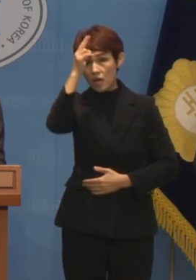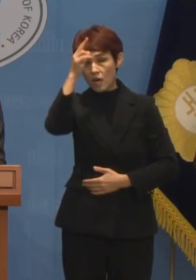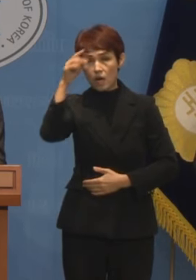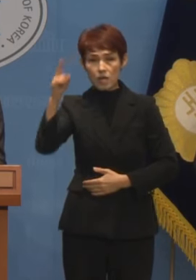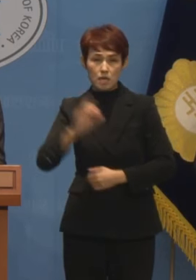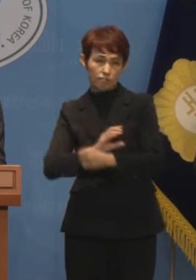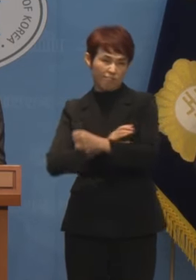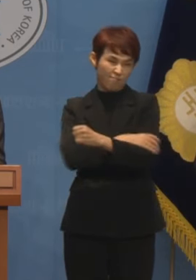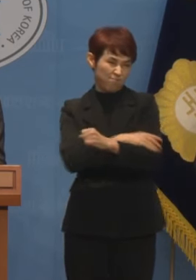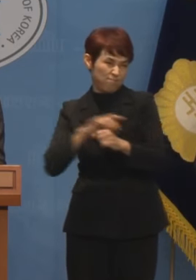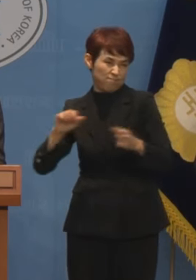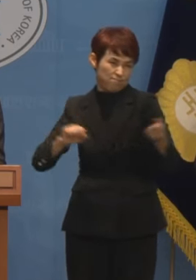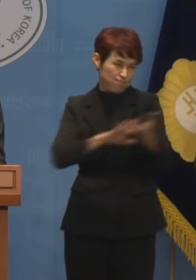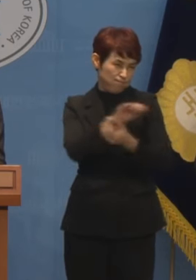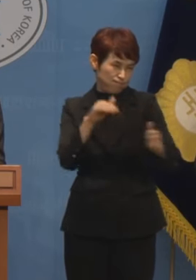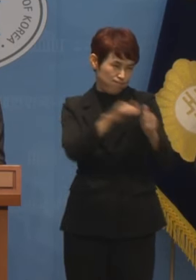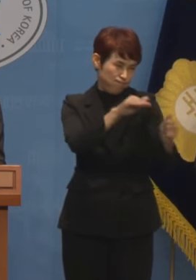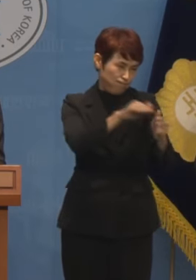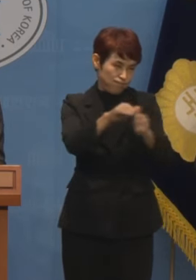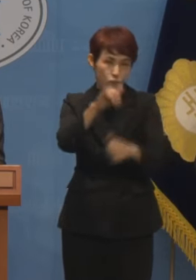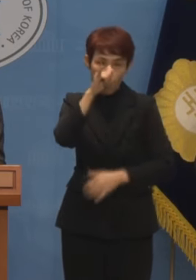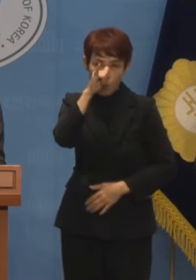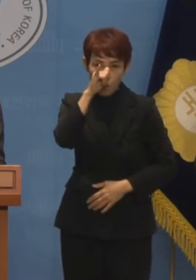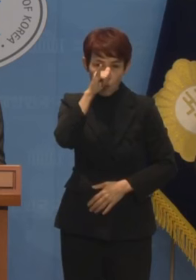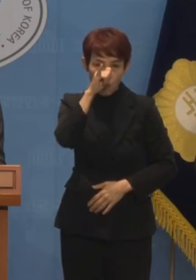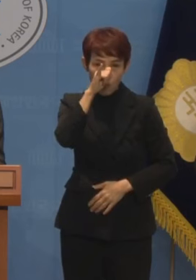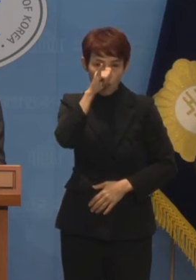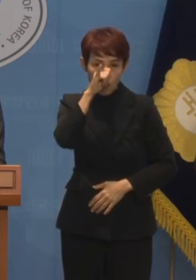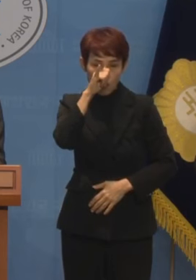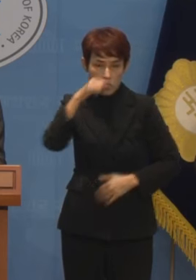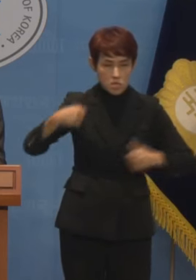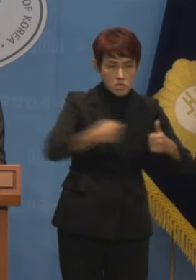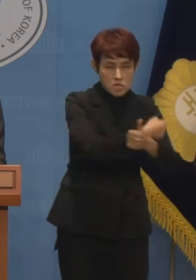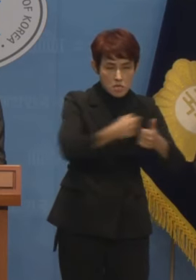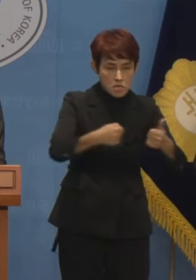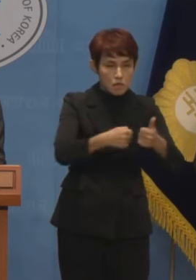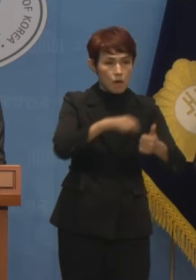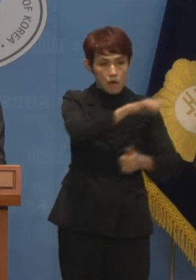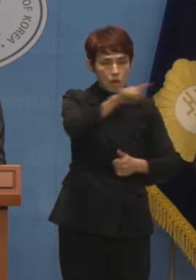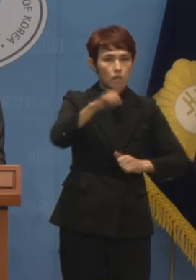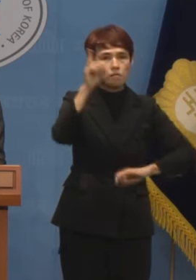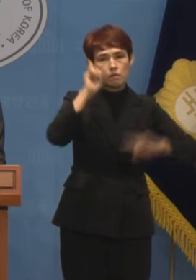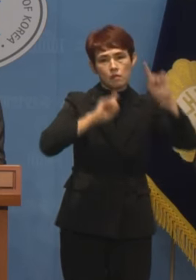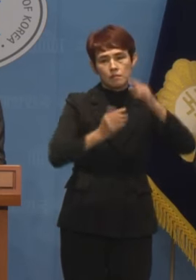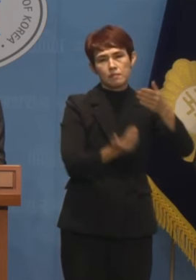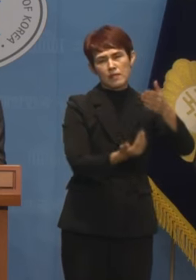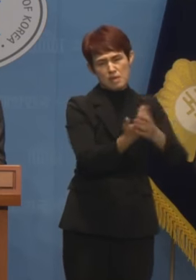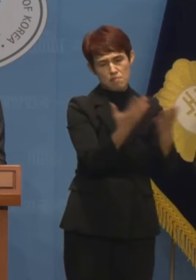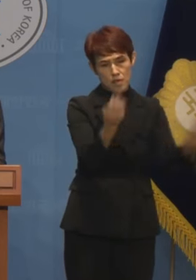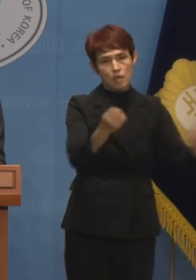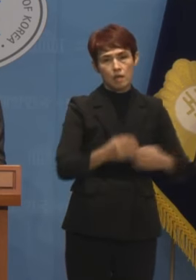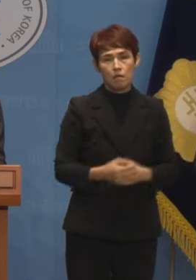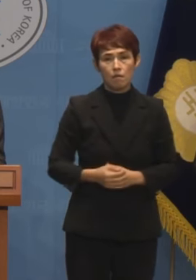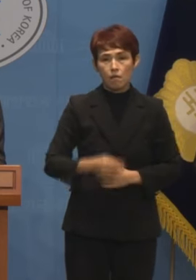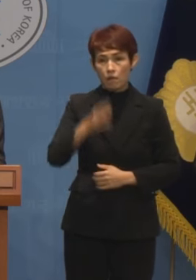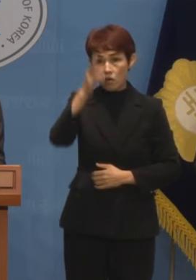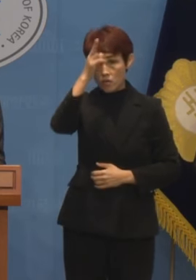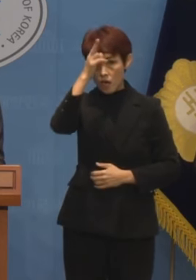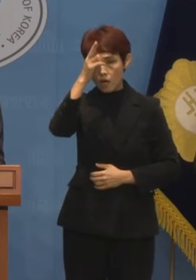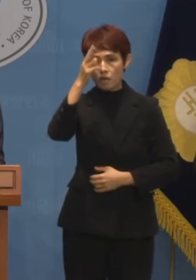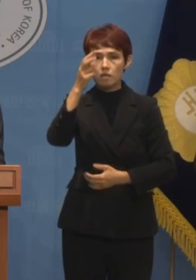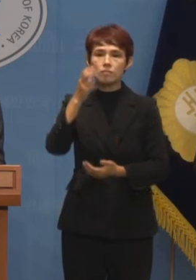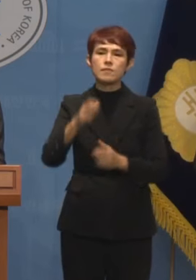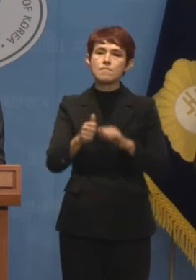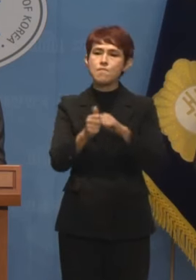유발하고 다수의 부상자를 발생시켰습니다. 이 결과에 대해 경찰의 법적 책임을 물어야